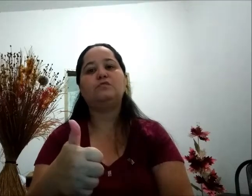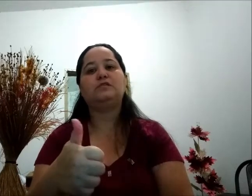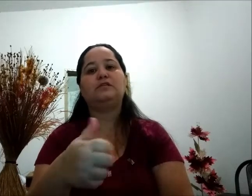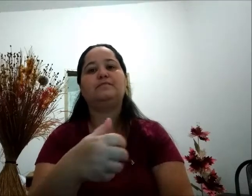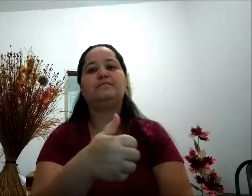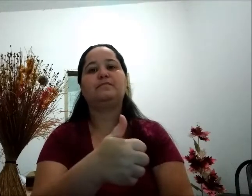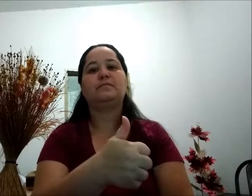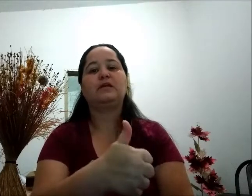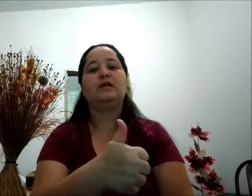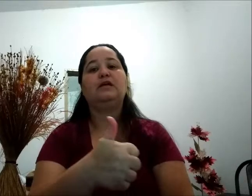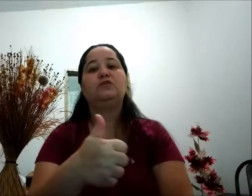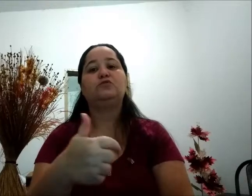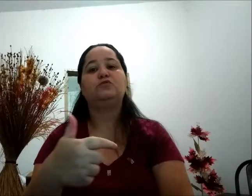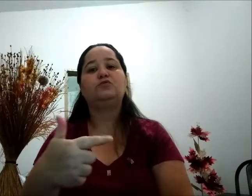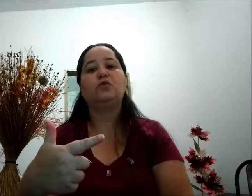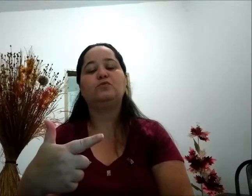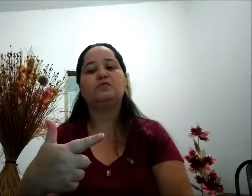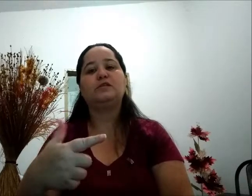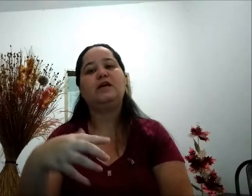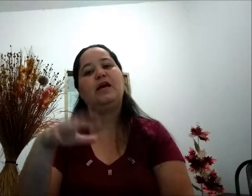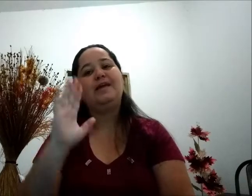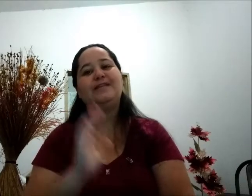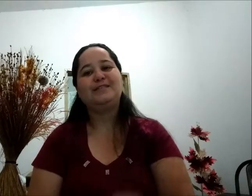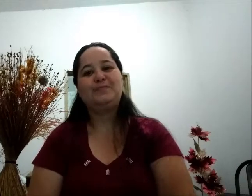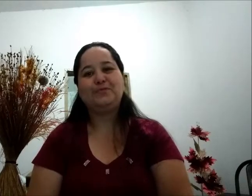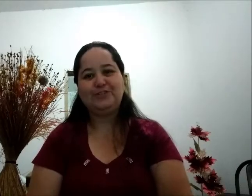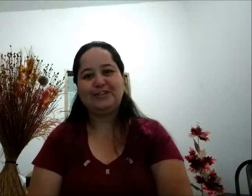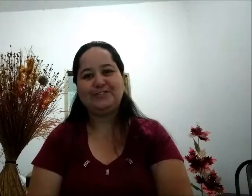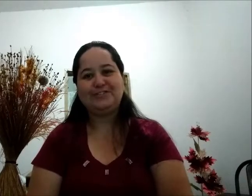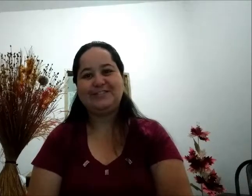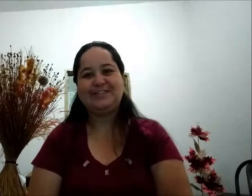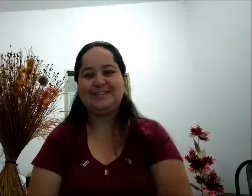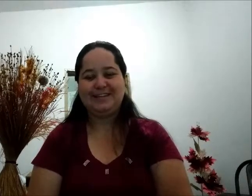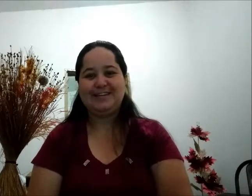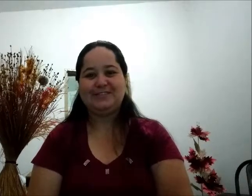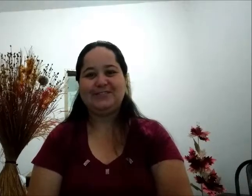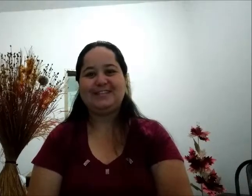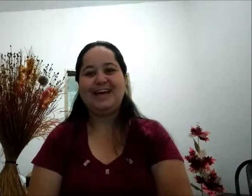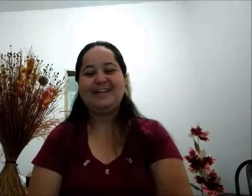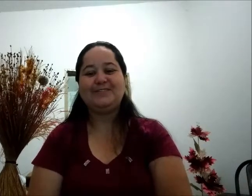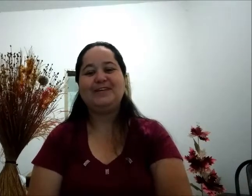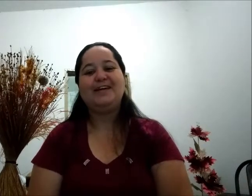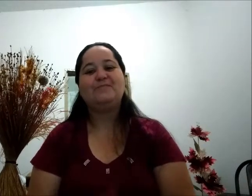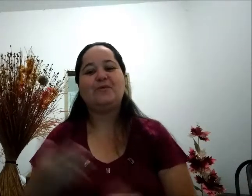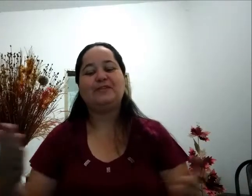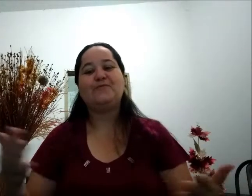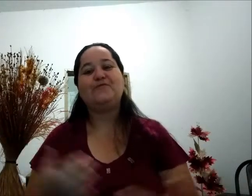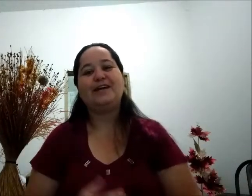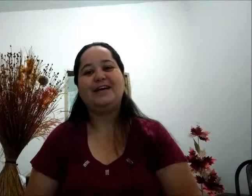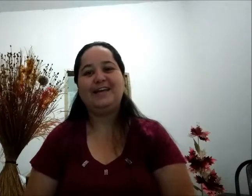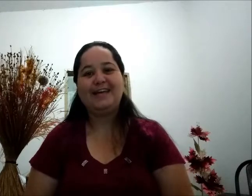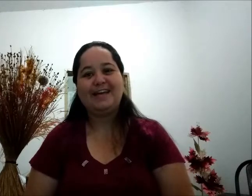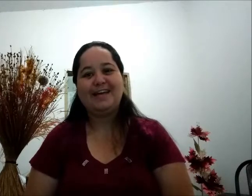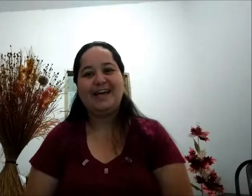11, 12 e assim por diante. Tudo certo? Bom, então fica aí